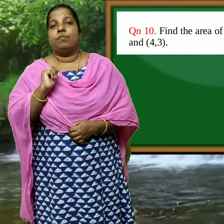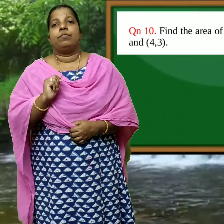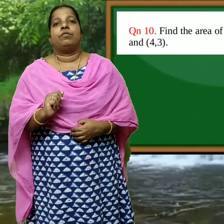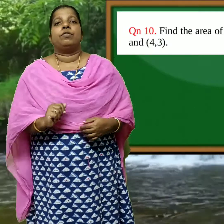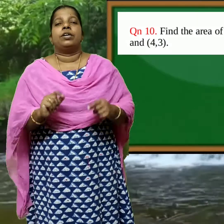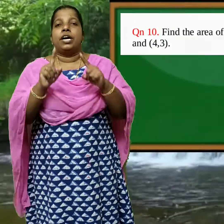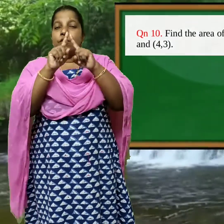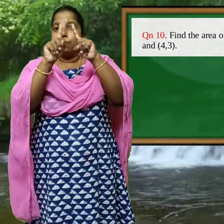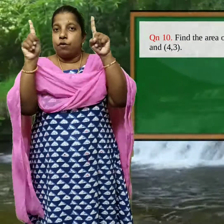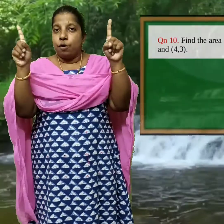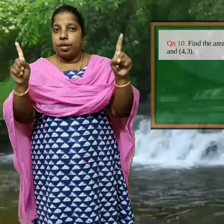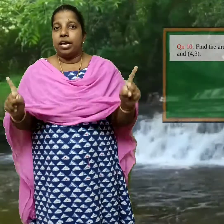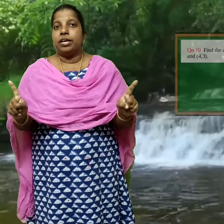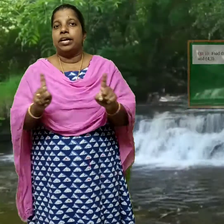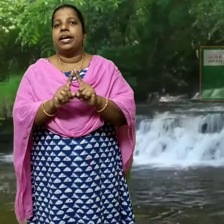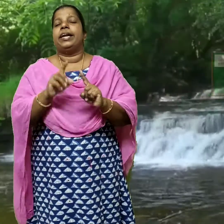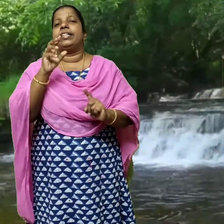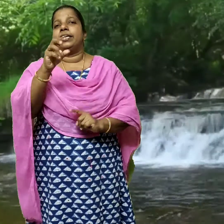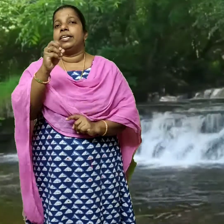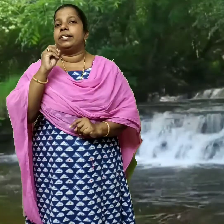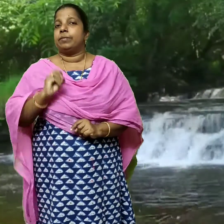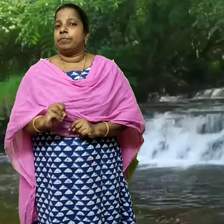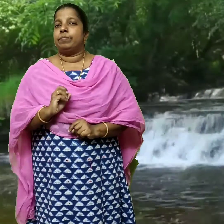ആദ്യം ഫോർമുല എടുത്ത് എഴുതണം.